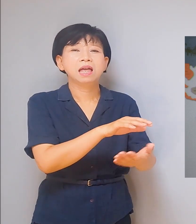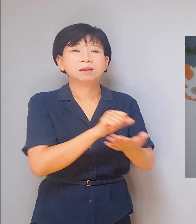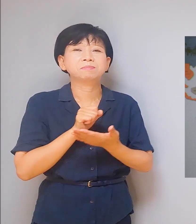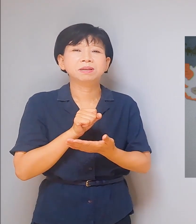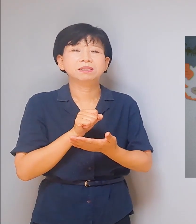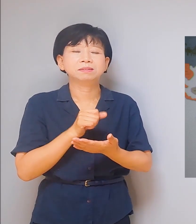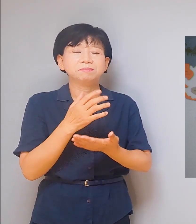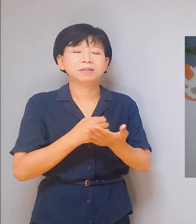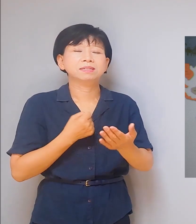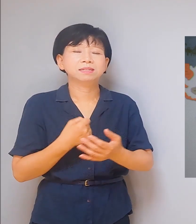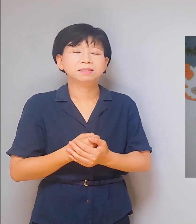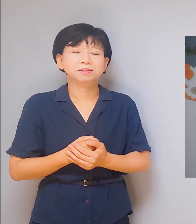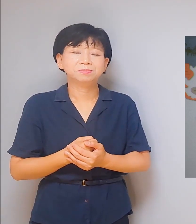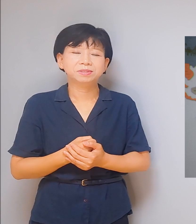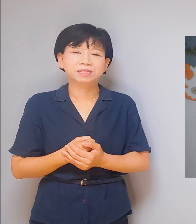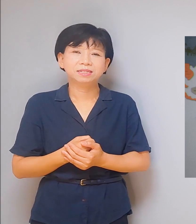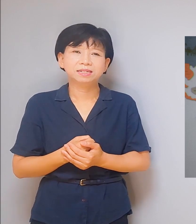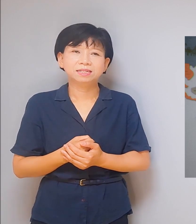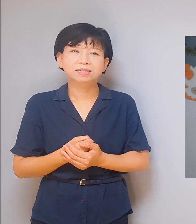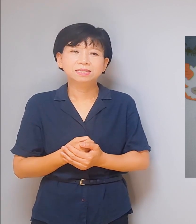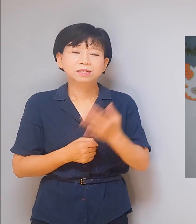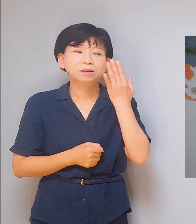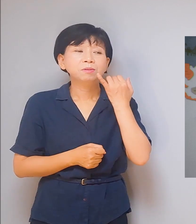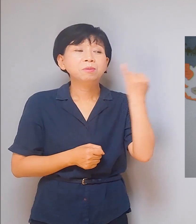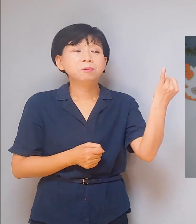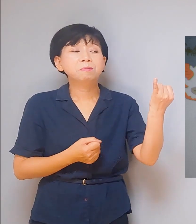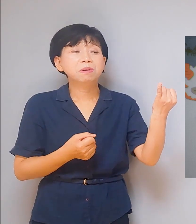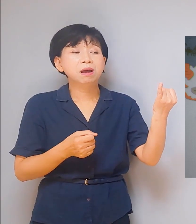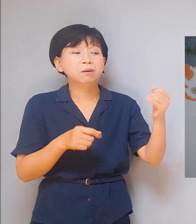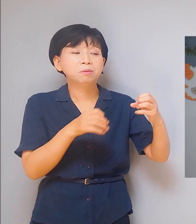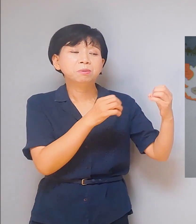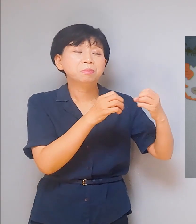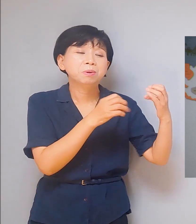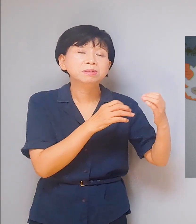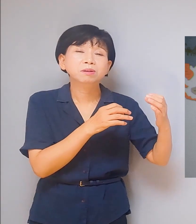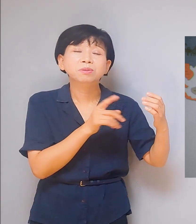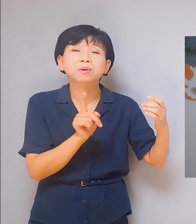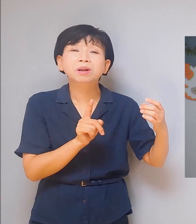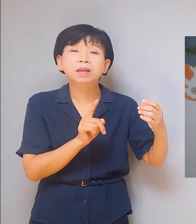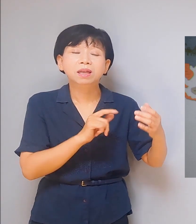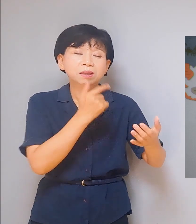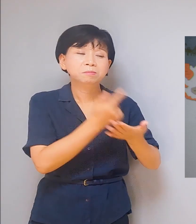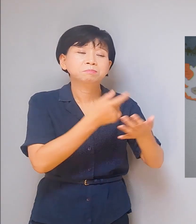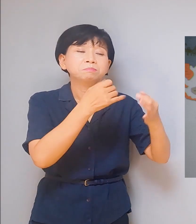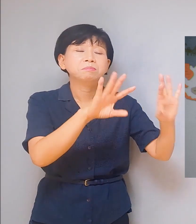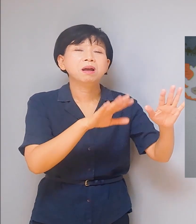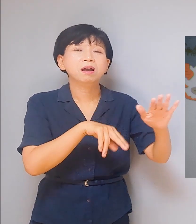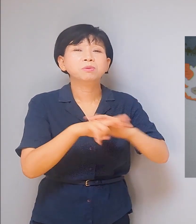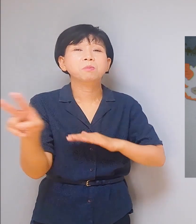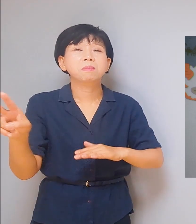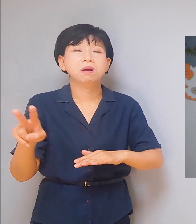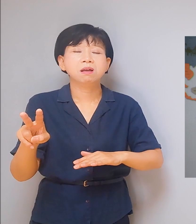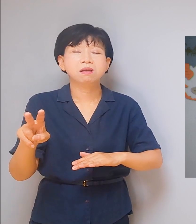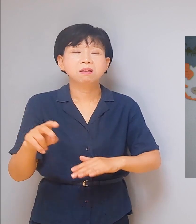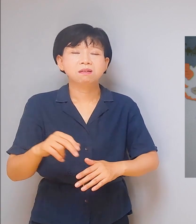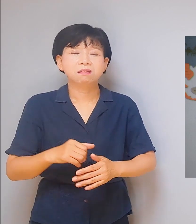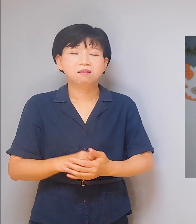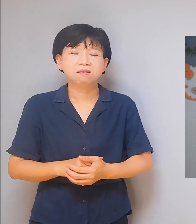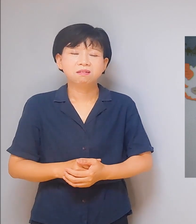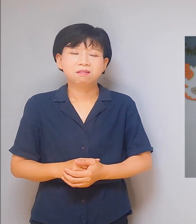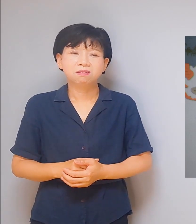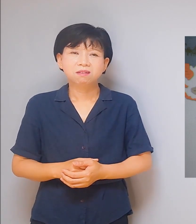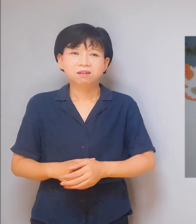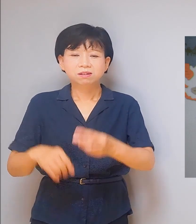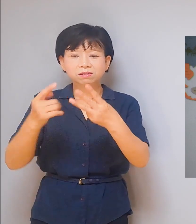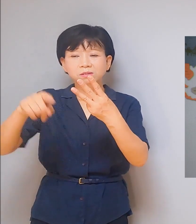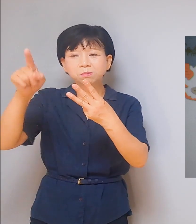선택은 뭐였습니까? 도망뿐이었어요. 그냥 냅다 도망가는 거죠. 그렇게 한 달여간 도망치다가 삼촌